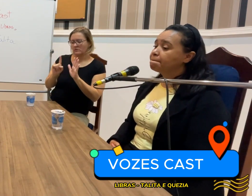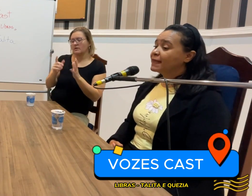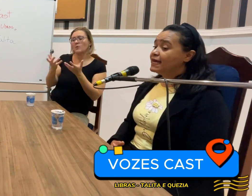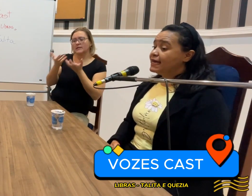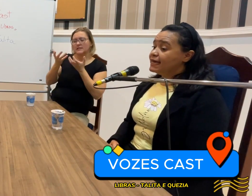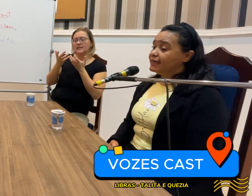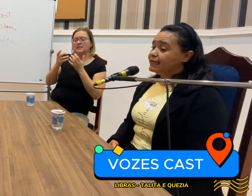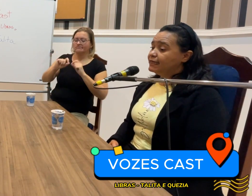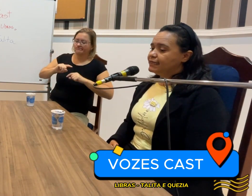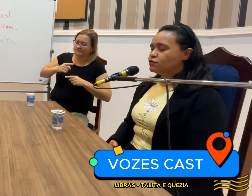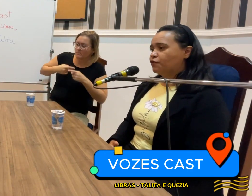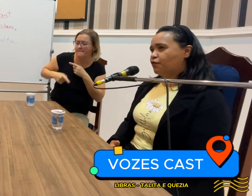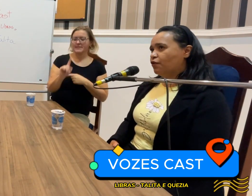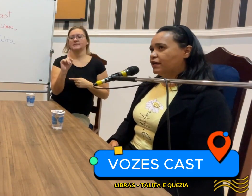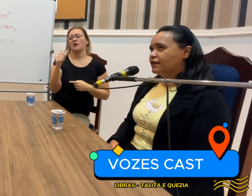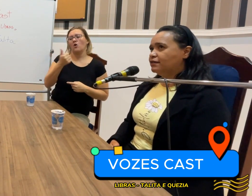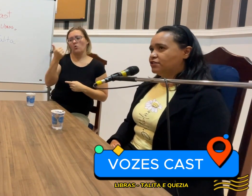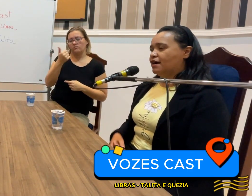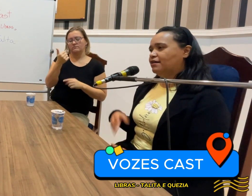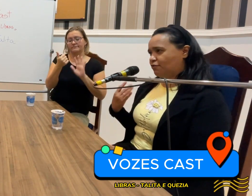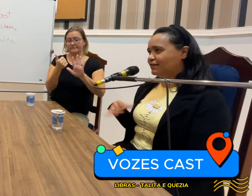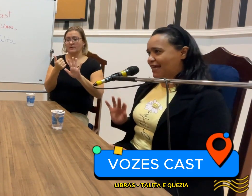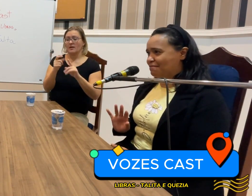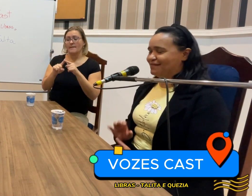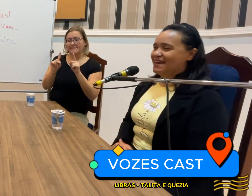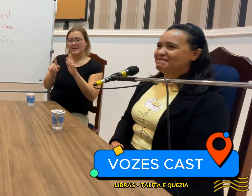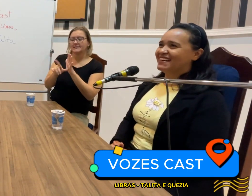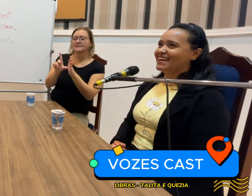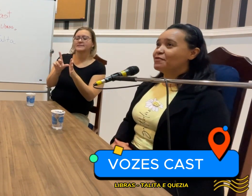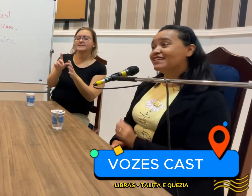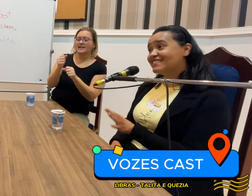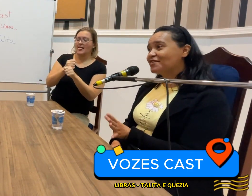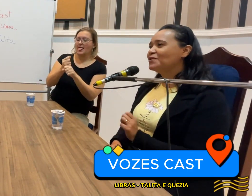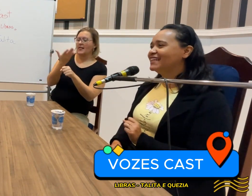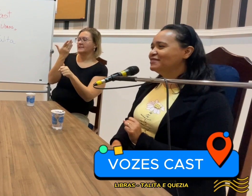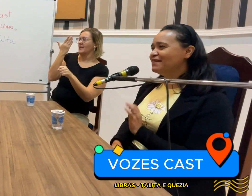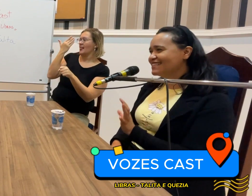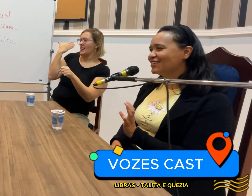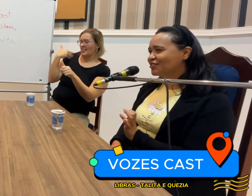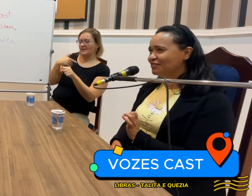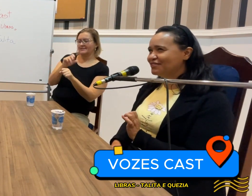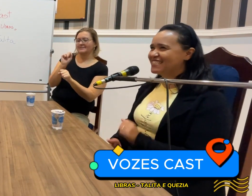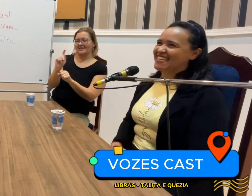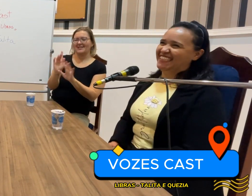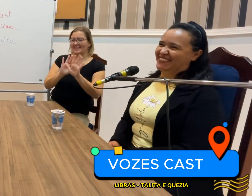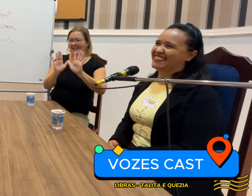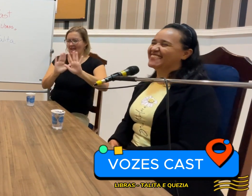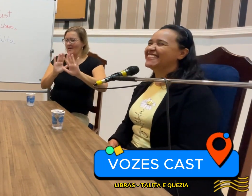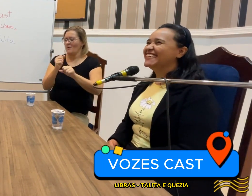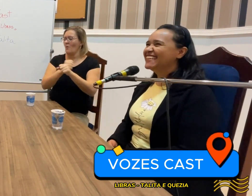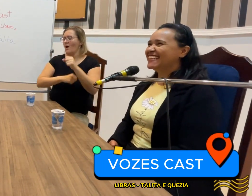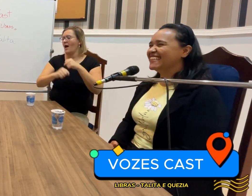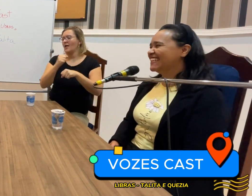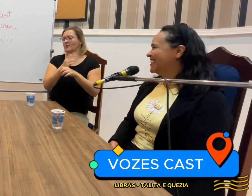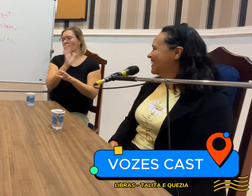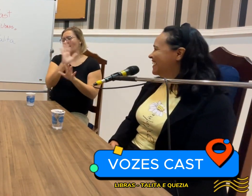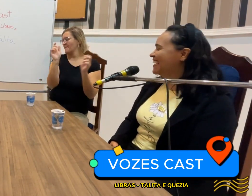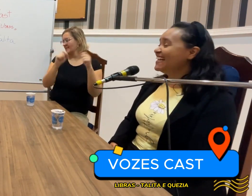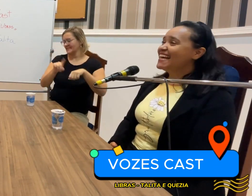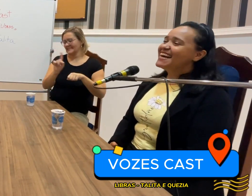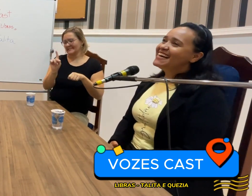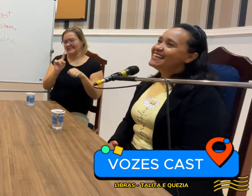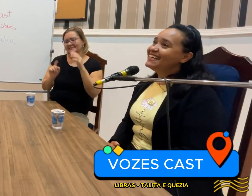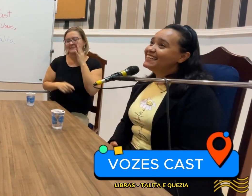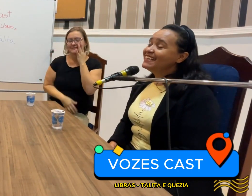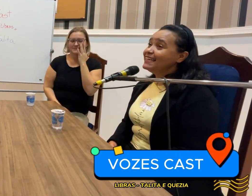estudar. Sim. Isso foi já há um tempo, né? Eu ia dizer o ano, mas acho que eu não vou dizer não.